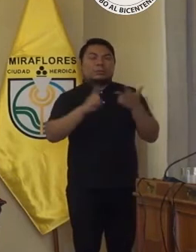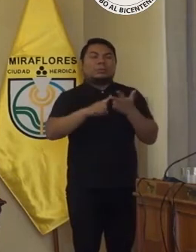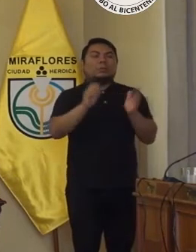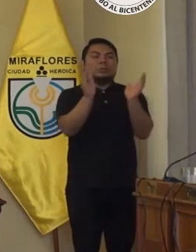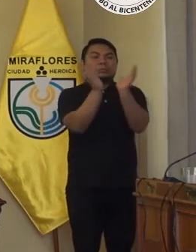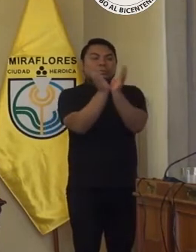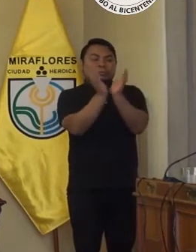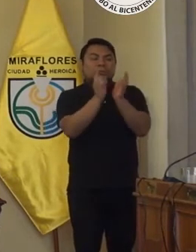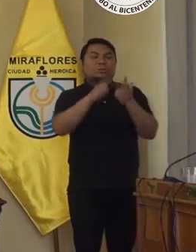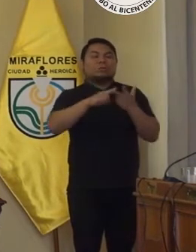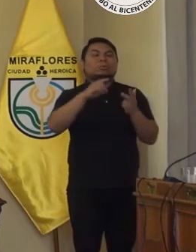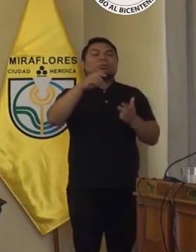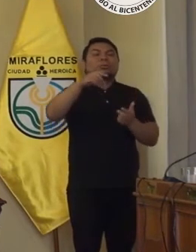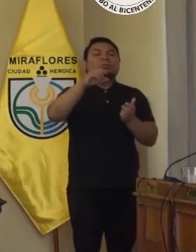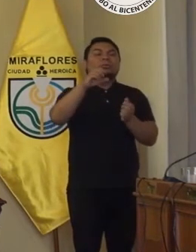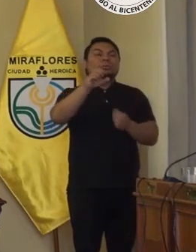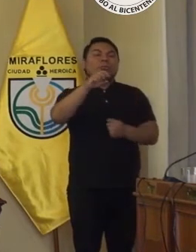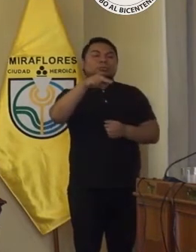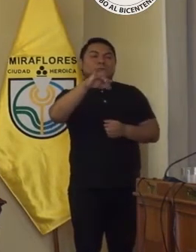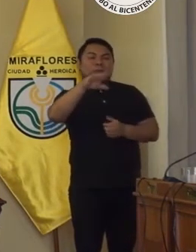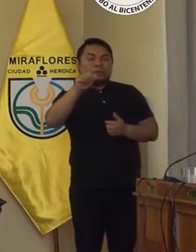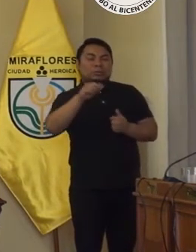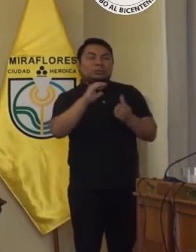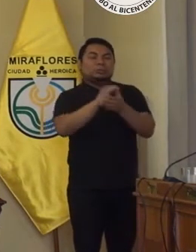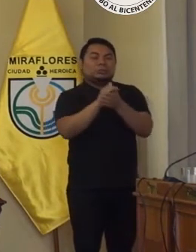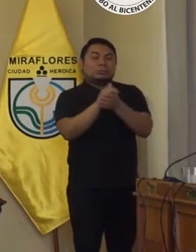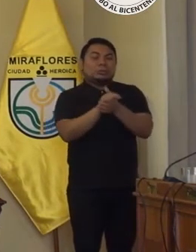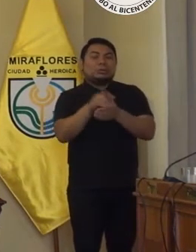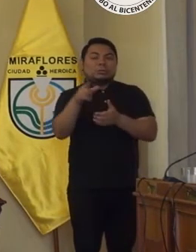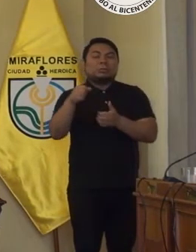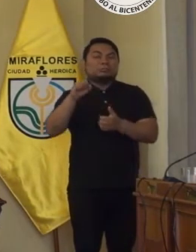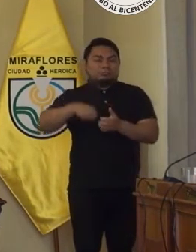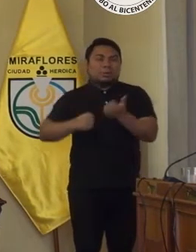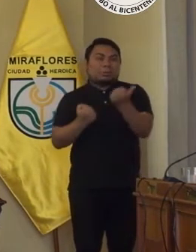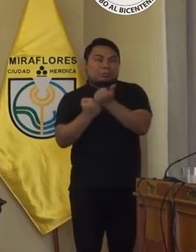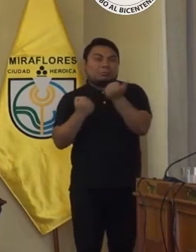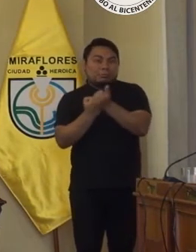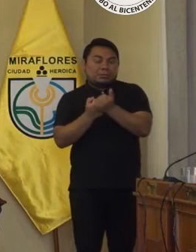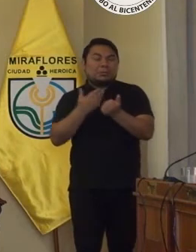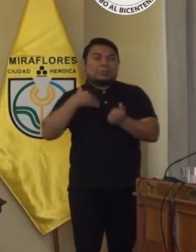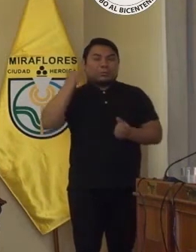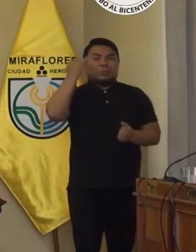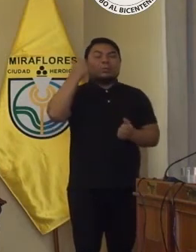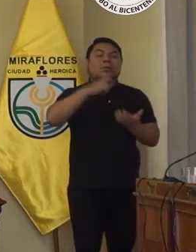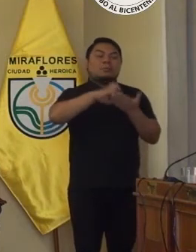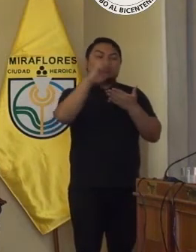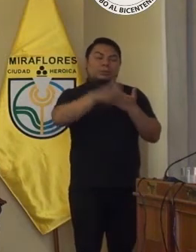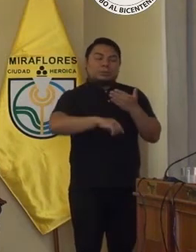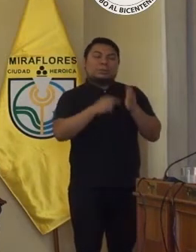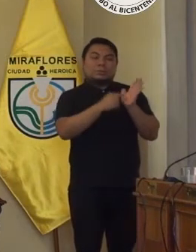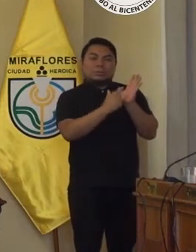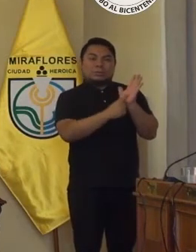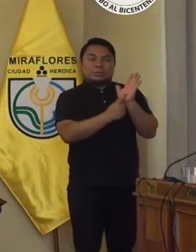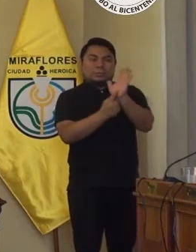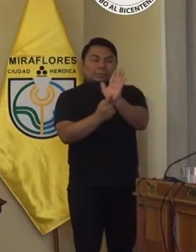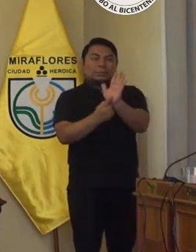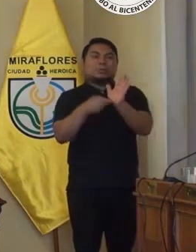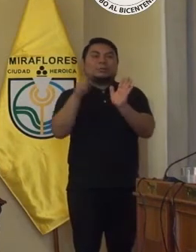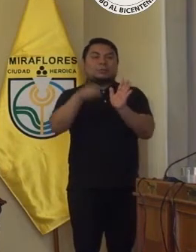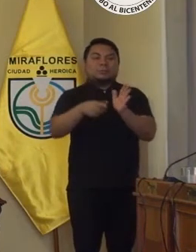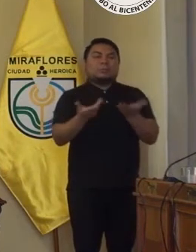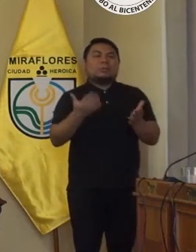Surco, Surquillo y Chorrillos, quienes ratificaron su apoyo a la iniciativa legislativa presentada por